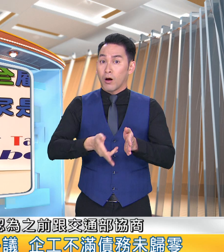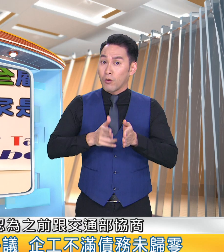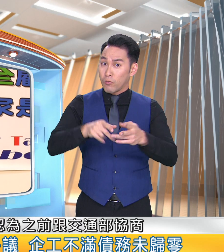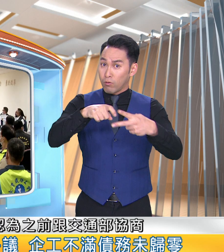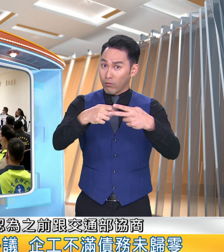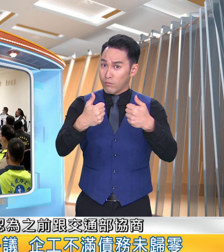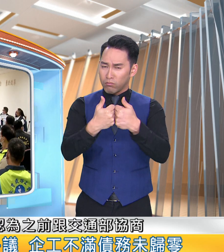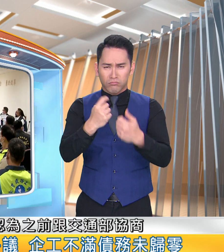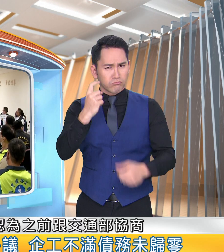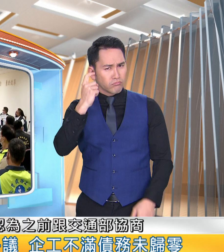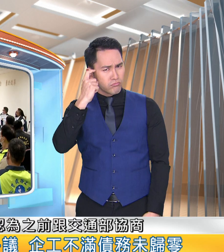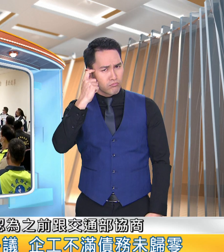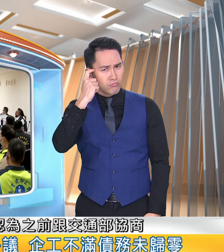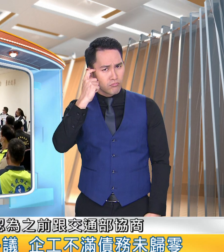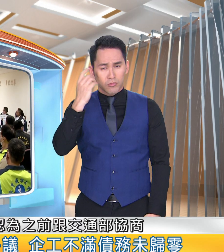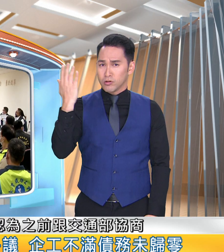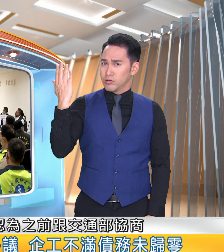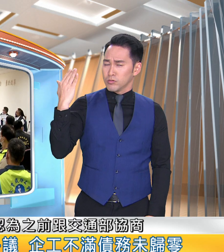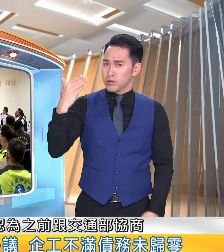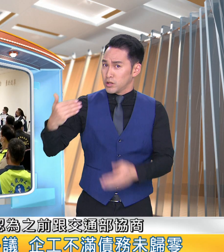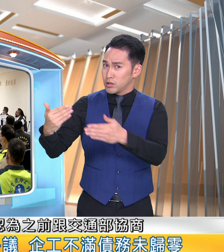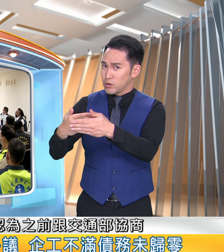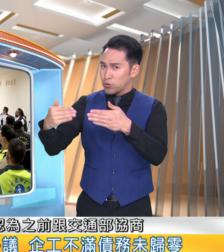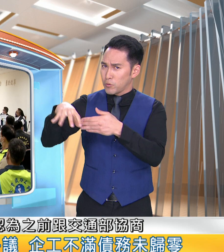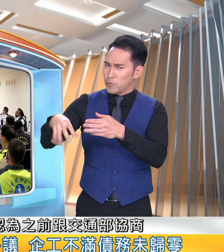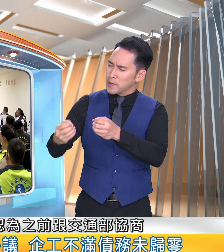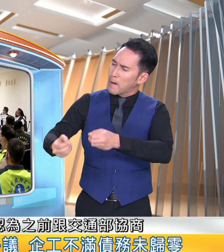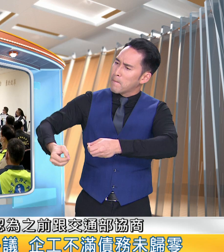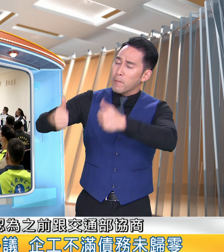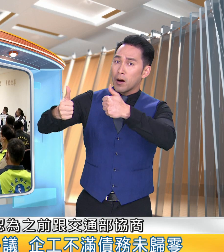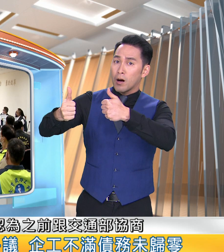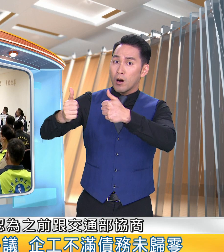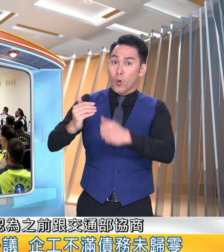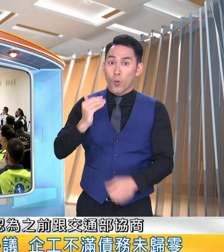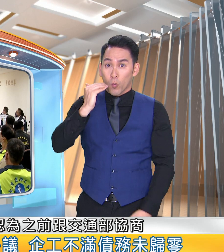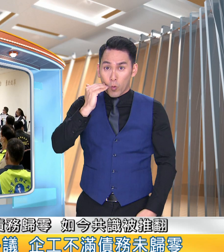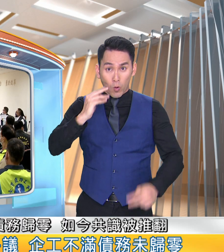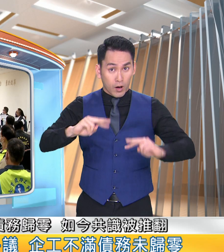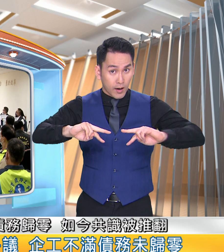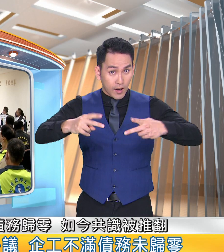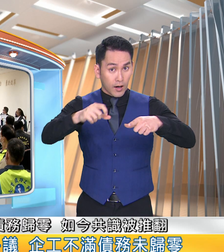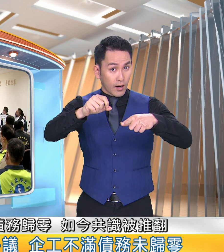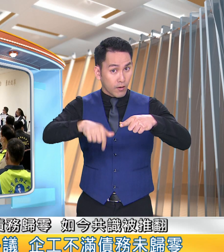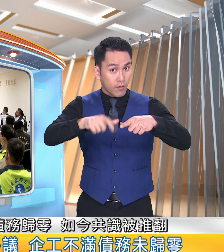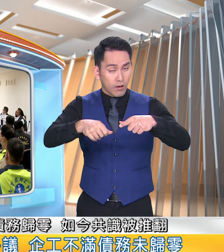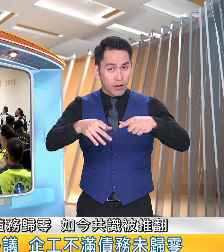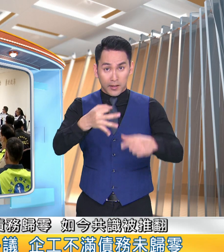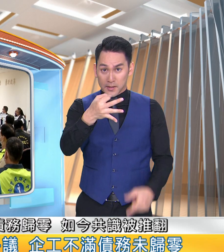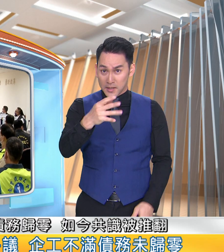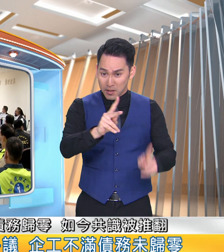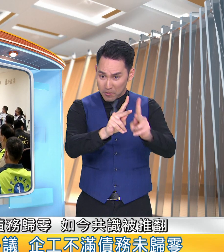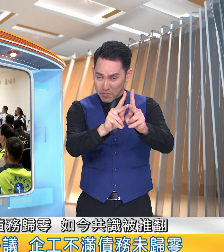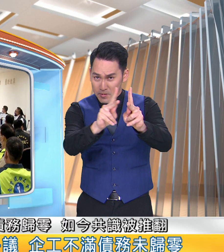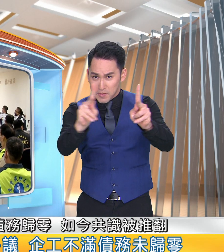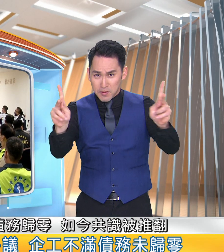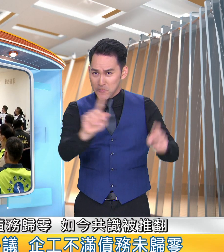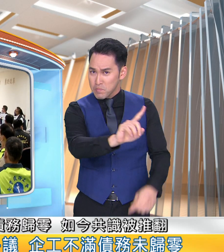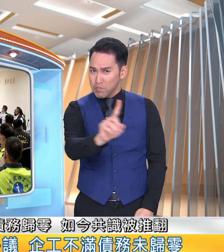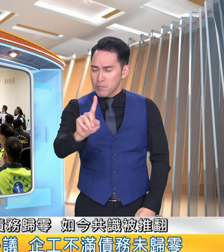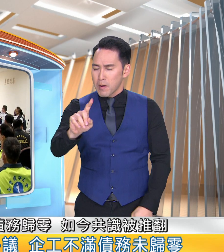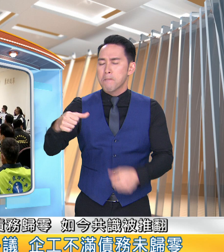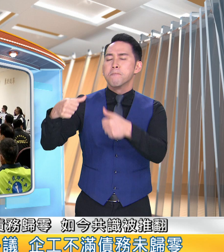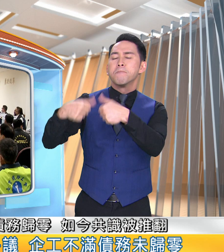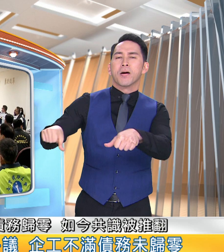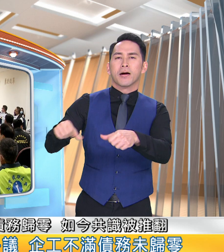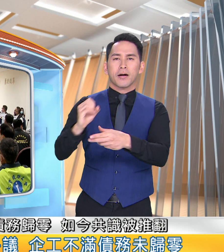台铁企业工会认为，之前跟交通部协商，公司挂牌必须债务归